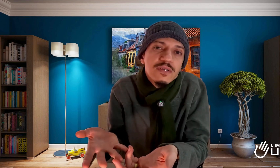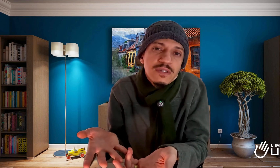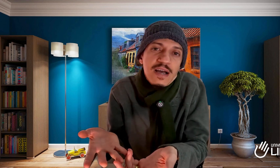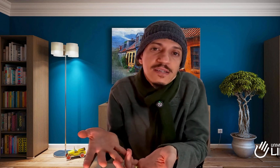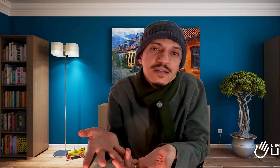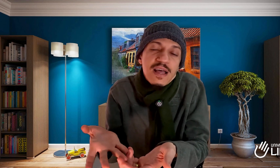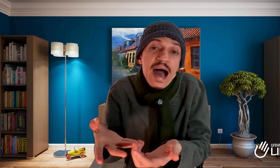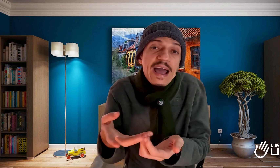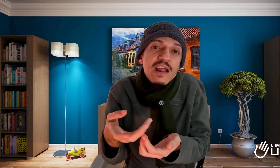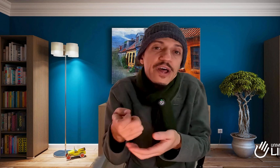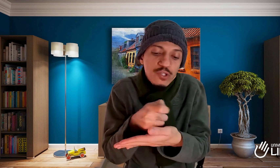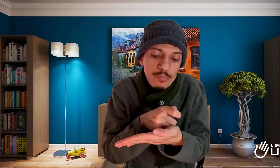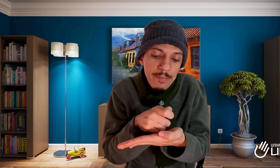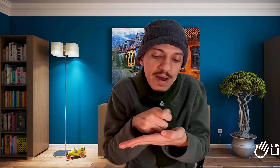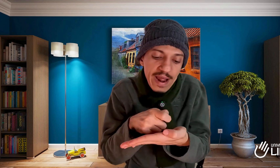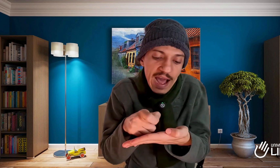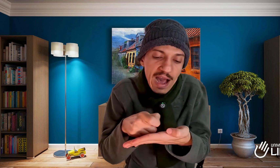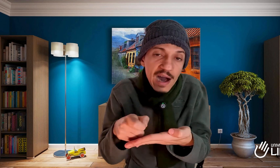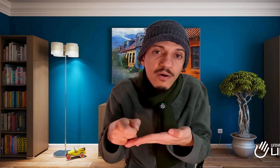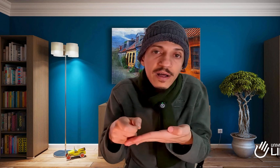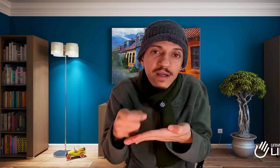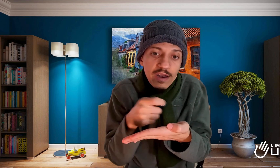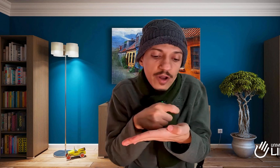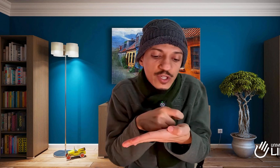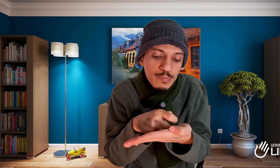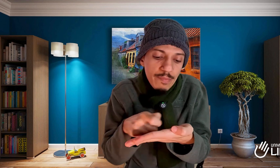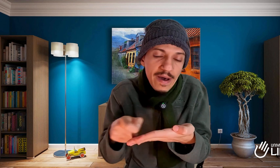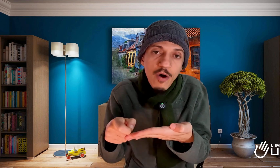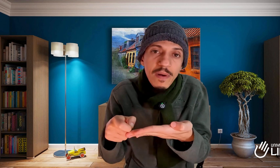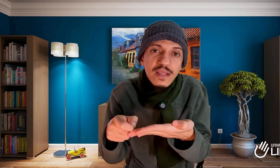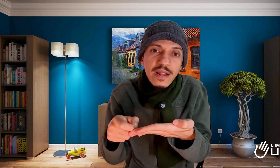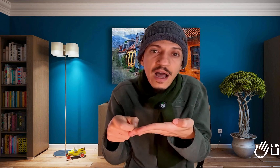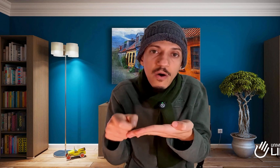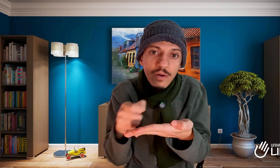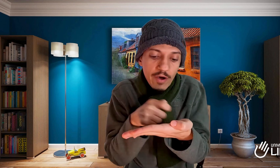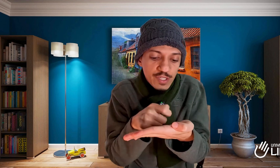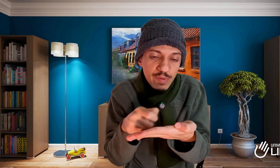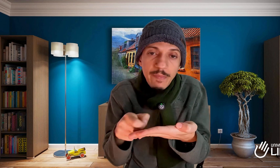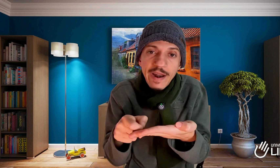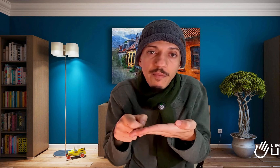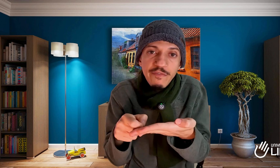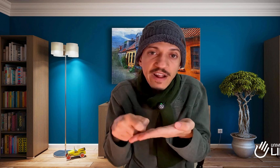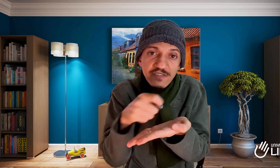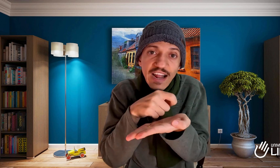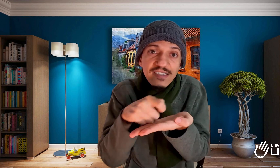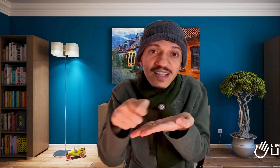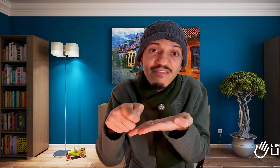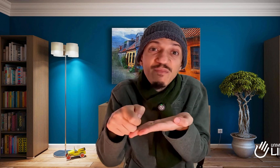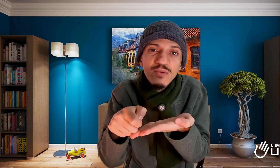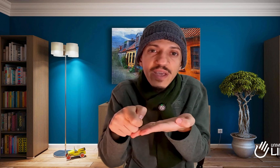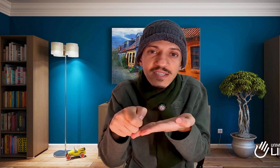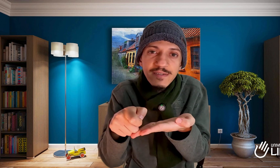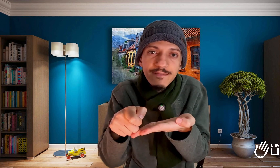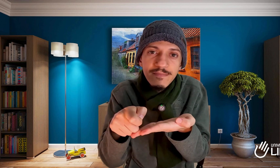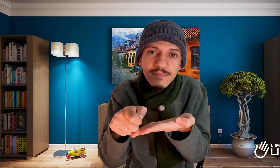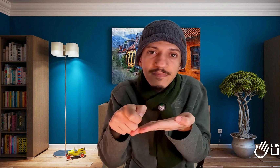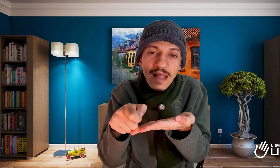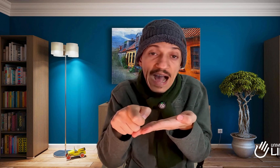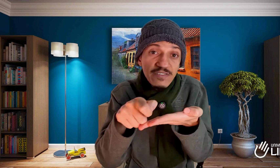sinais. Aí na hora de preparar a aula, na hora de preparar o material, na hora de preparar uma frase, vai lá e escreve em português. Às vezes a pessoa